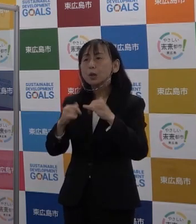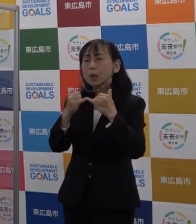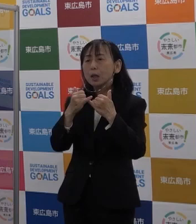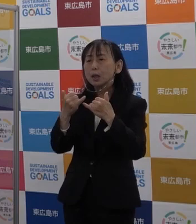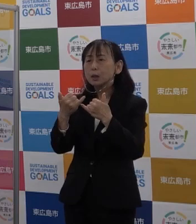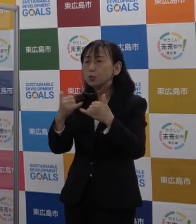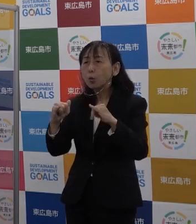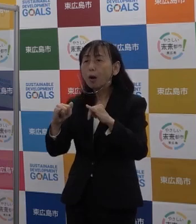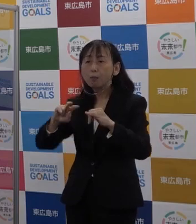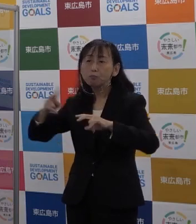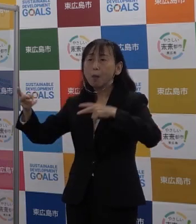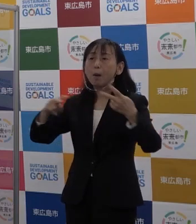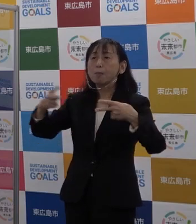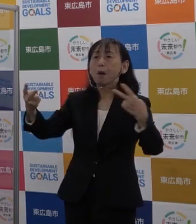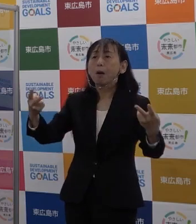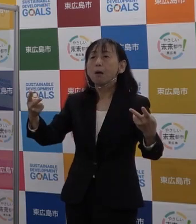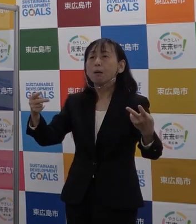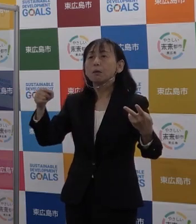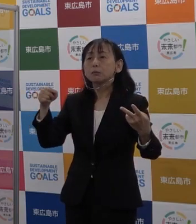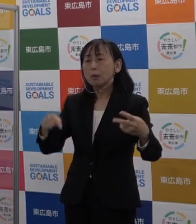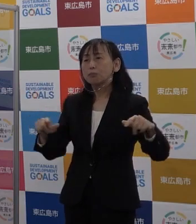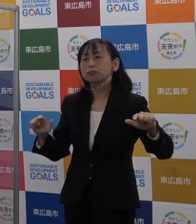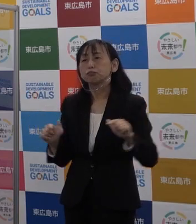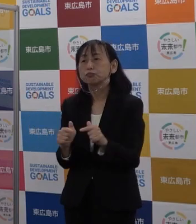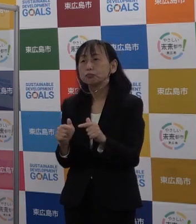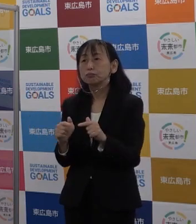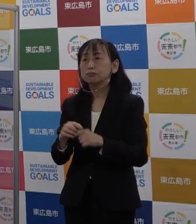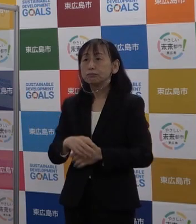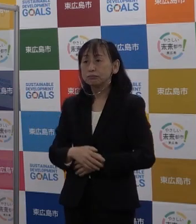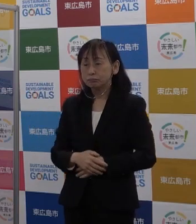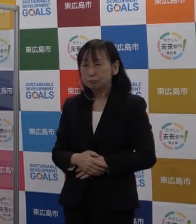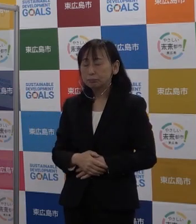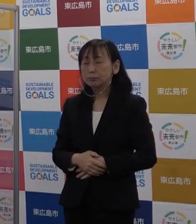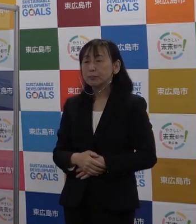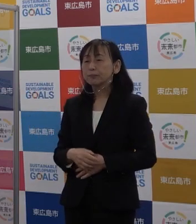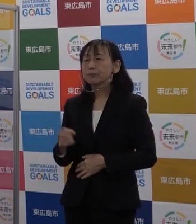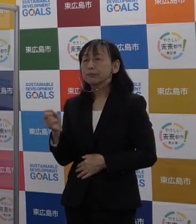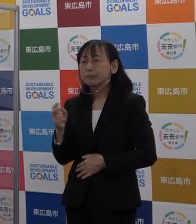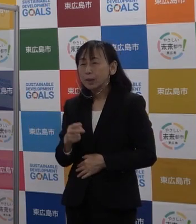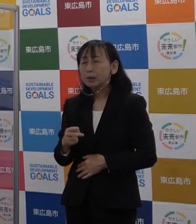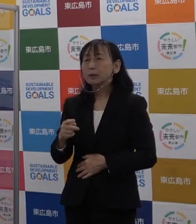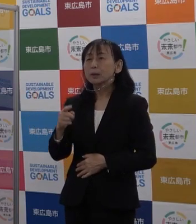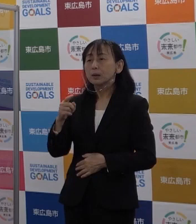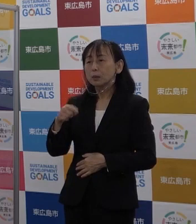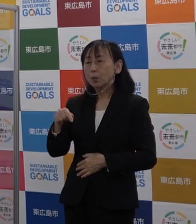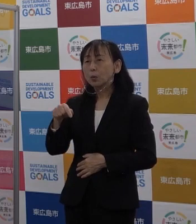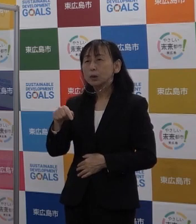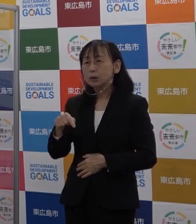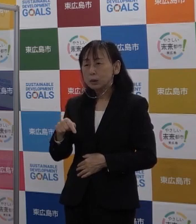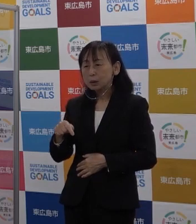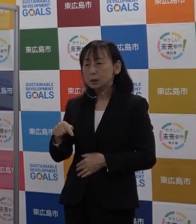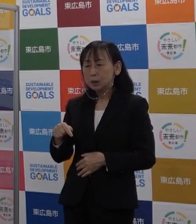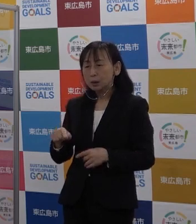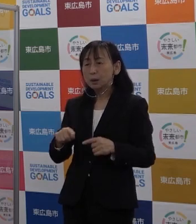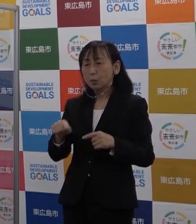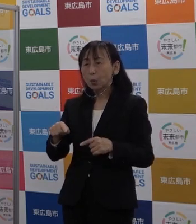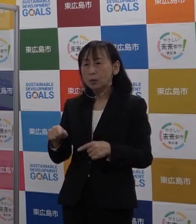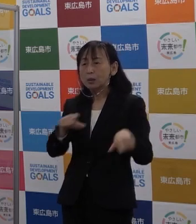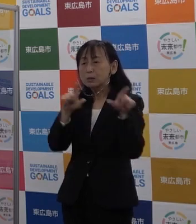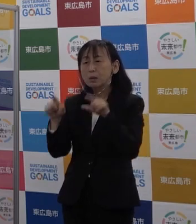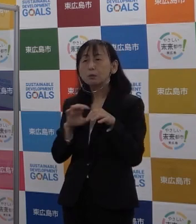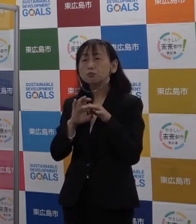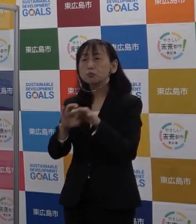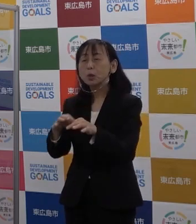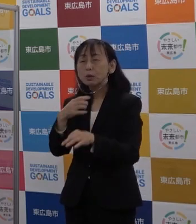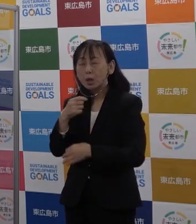出の要因となり、あるいは UI 税がでここに定着したいと思いつつも、まあ、な